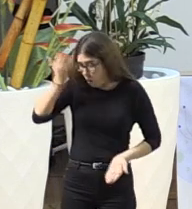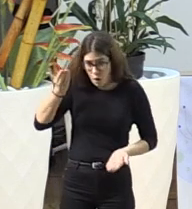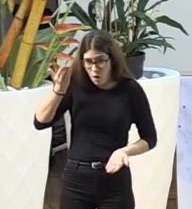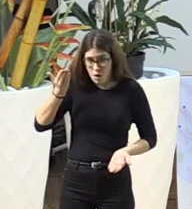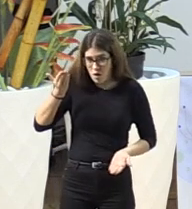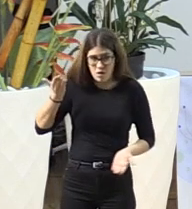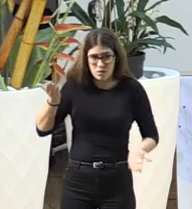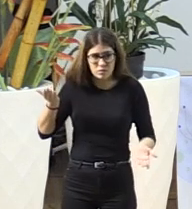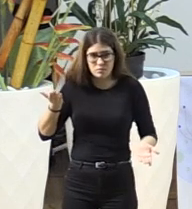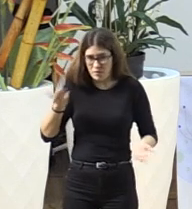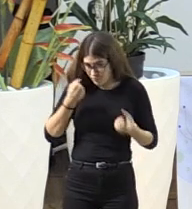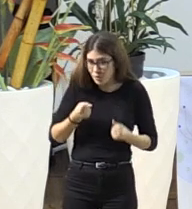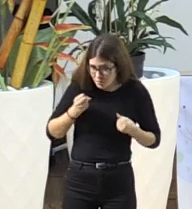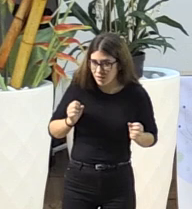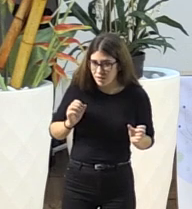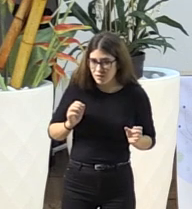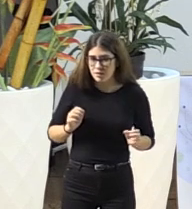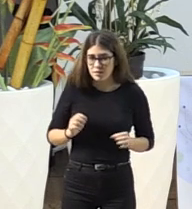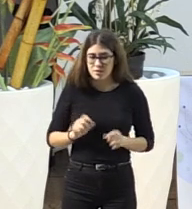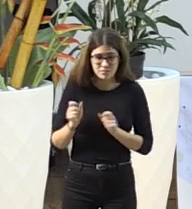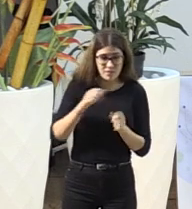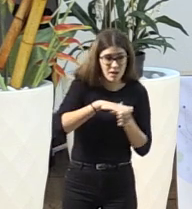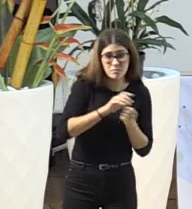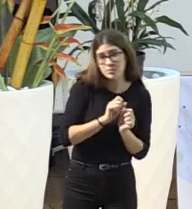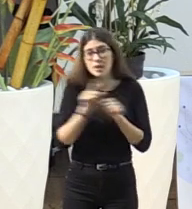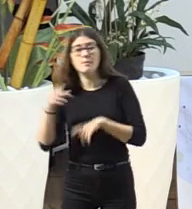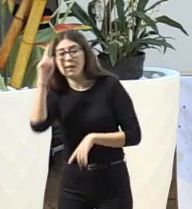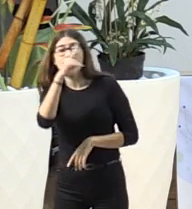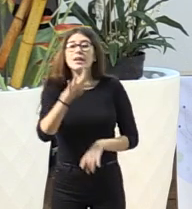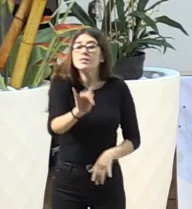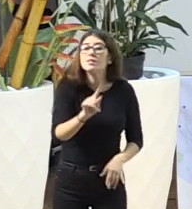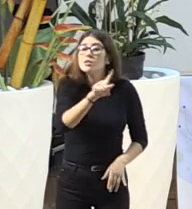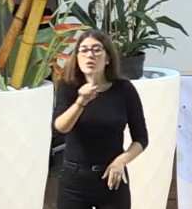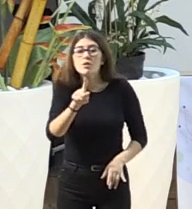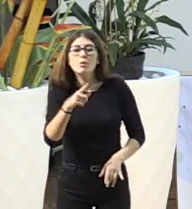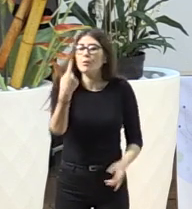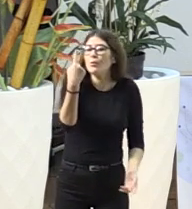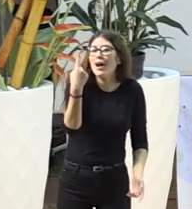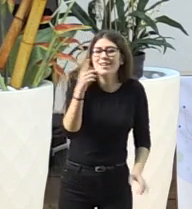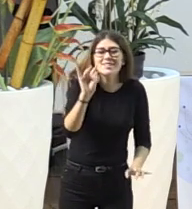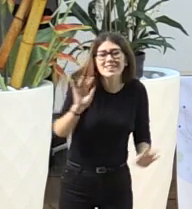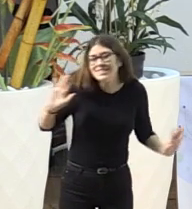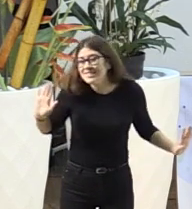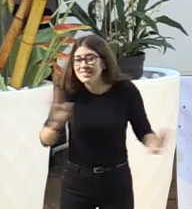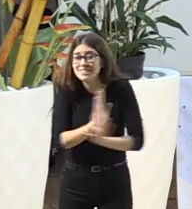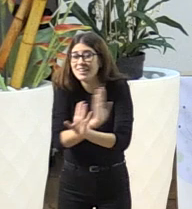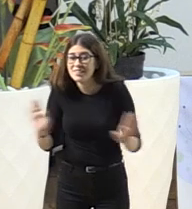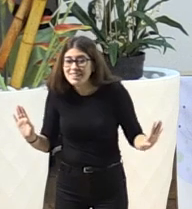No os cambiéis de barrio ahora, ¿Hay gente de Madrid? Sí, yo. Sí.